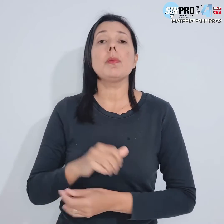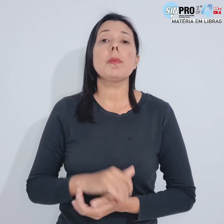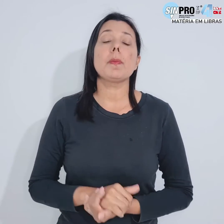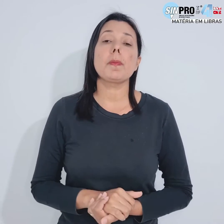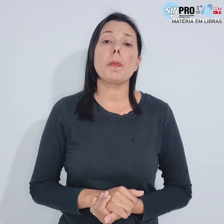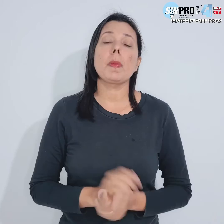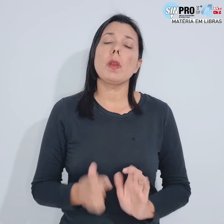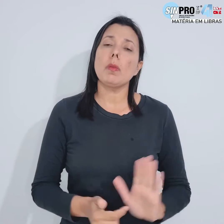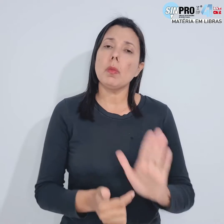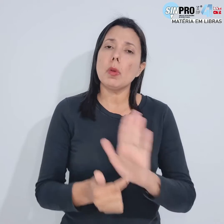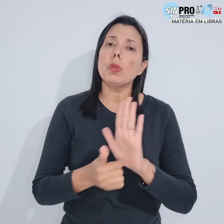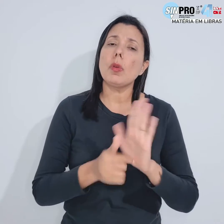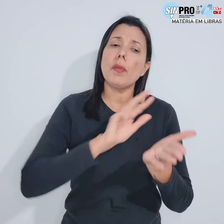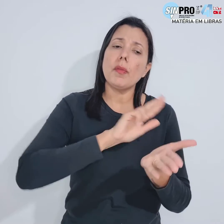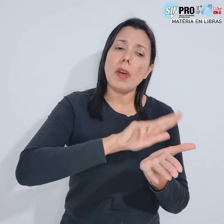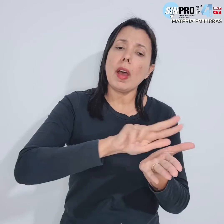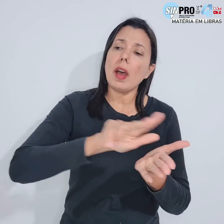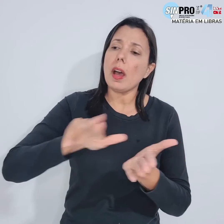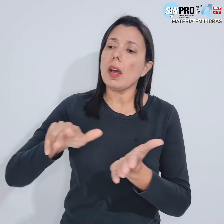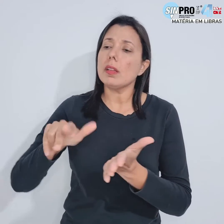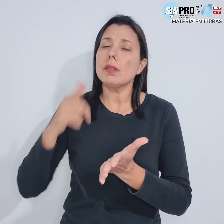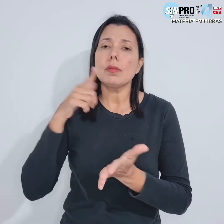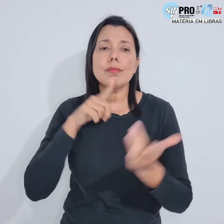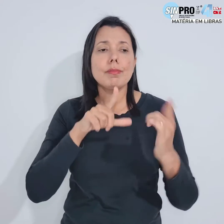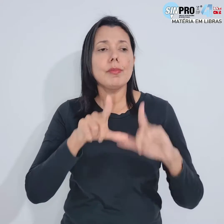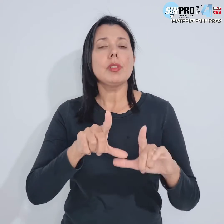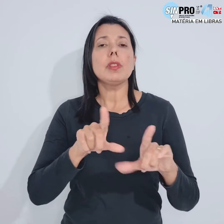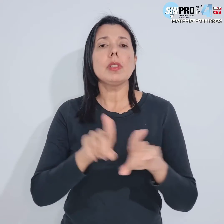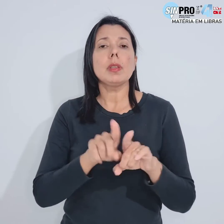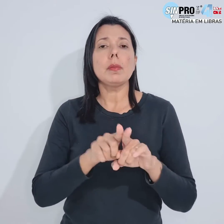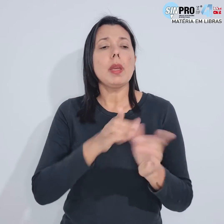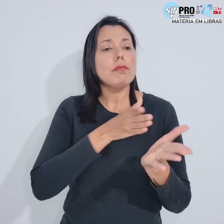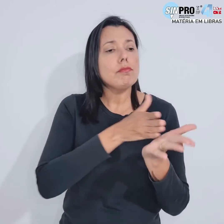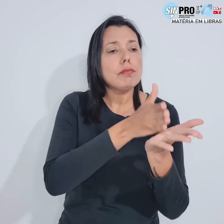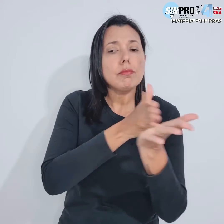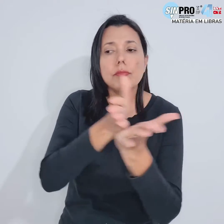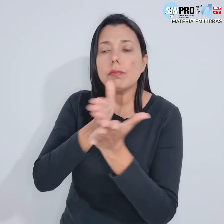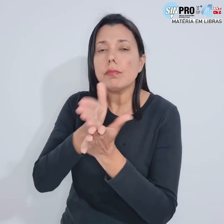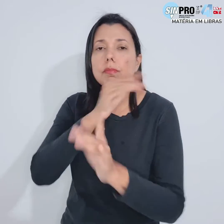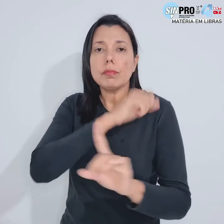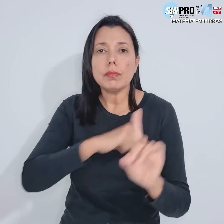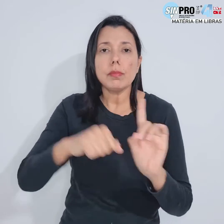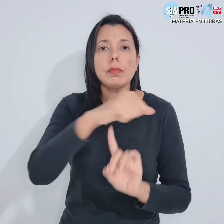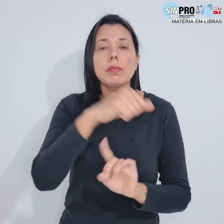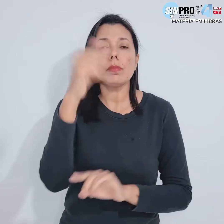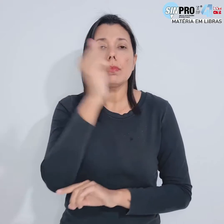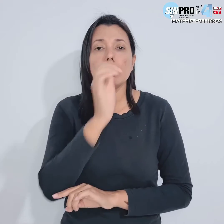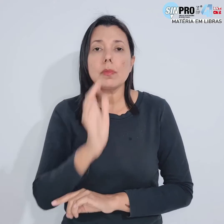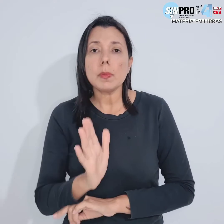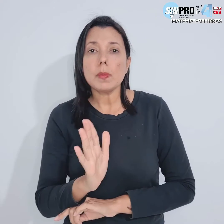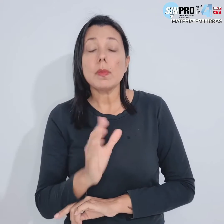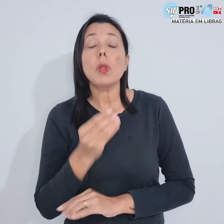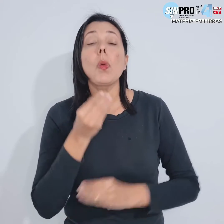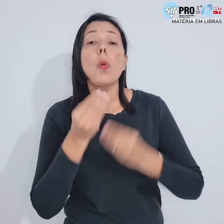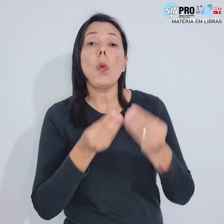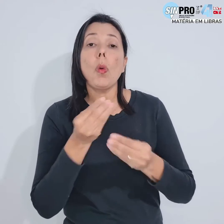1988 trouxe diversas garantias e diretrizes à sociedade brasileira, como